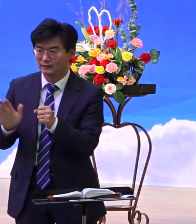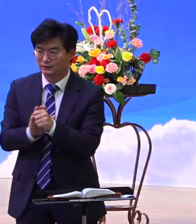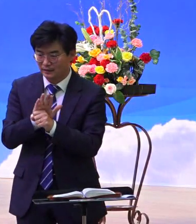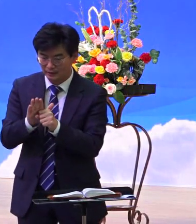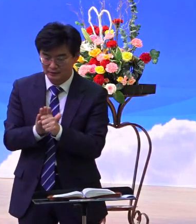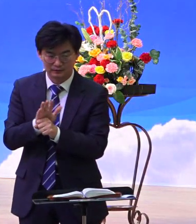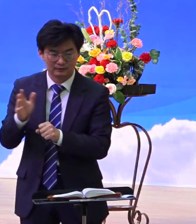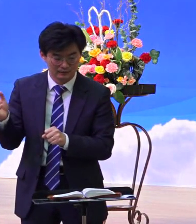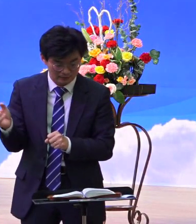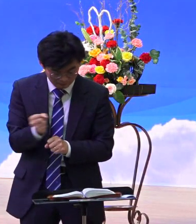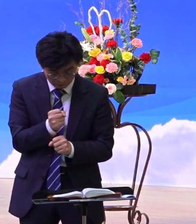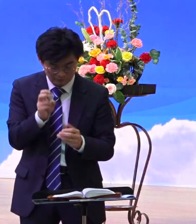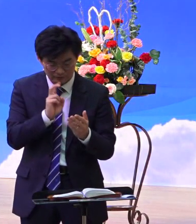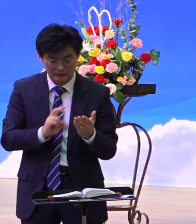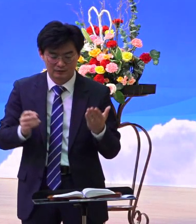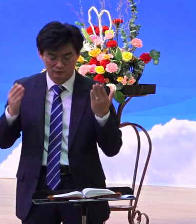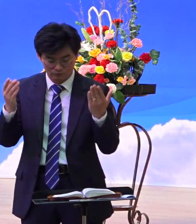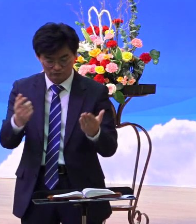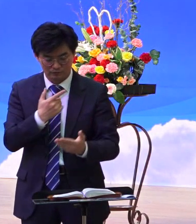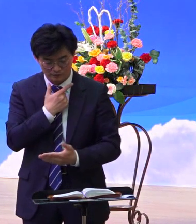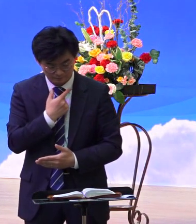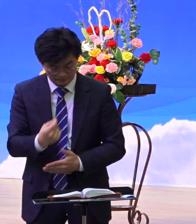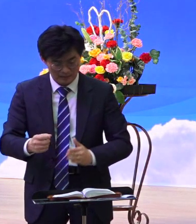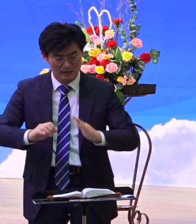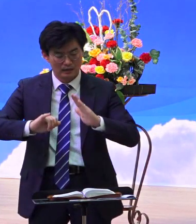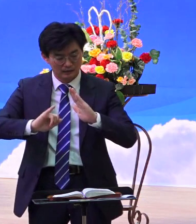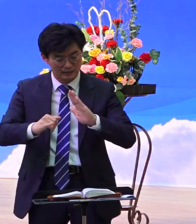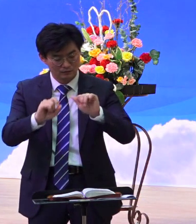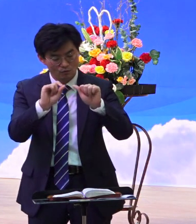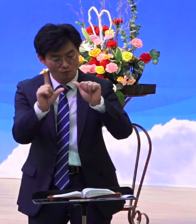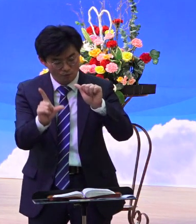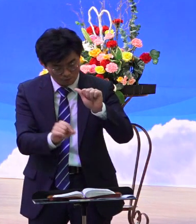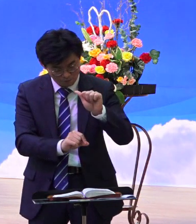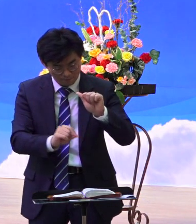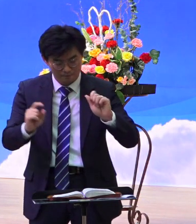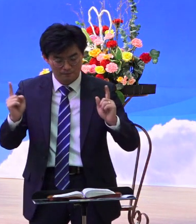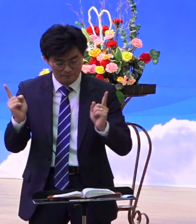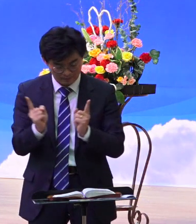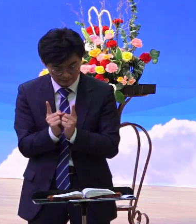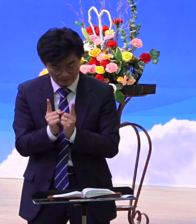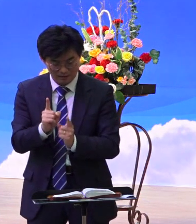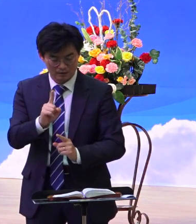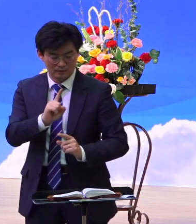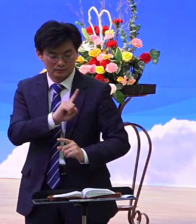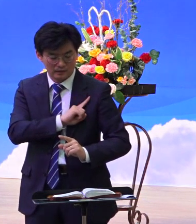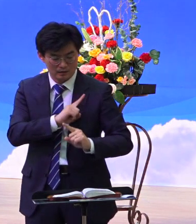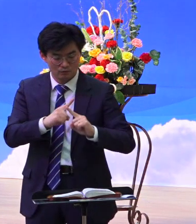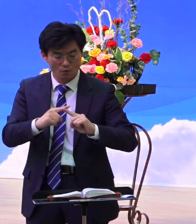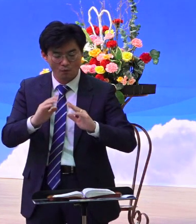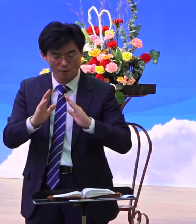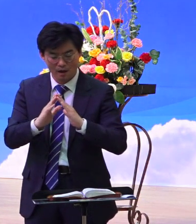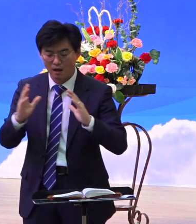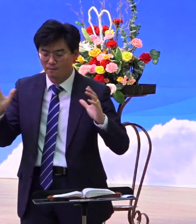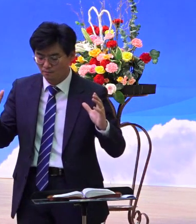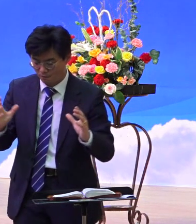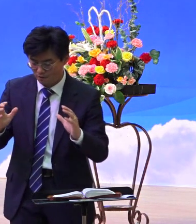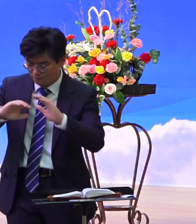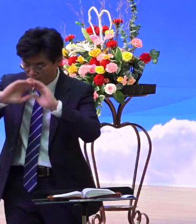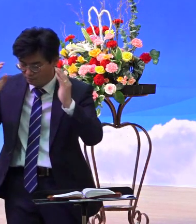찬양합니다. 특별히 가정의 달을 맞이하여 우리 영신절교회가 온 세대 예배를